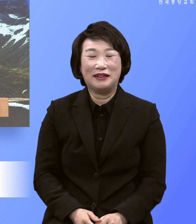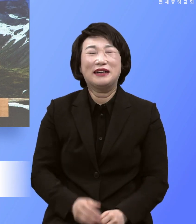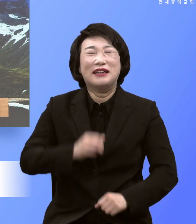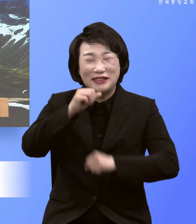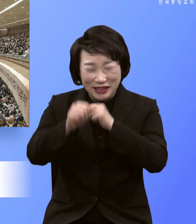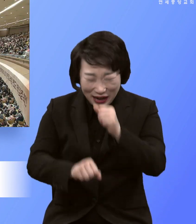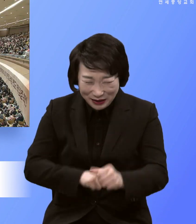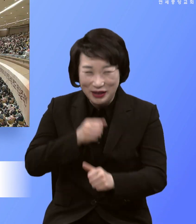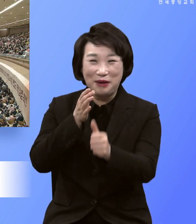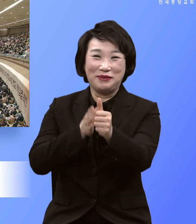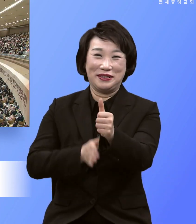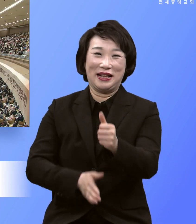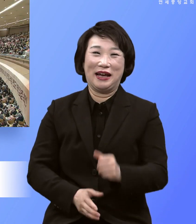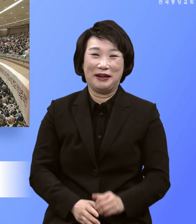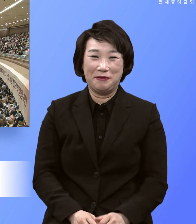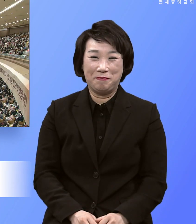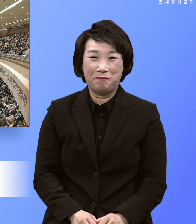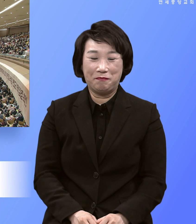자유하자.